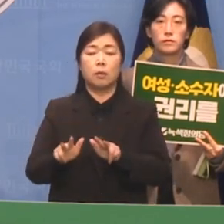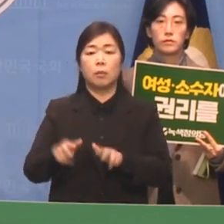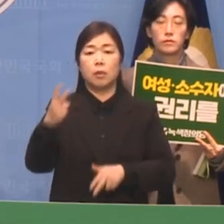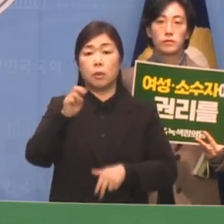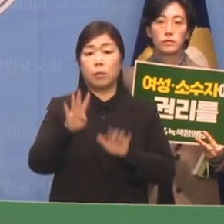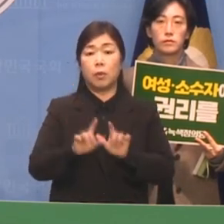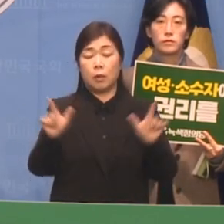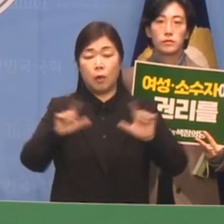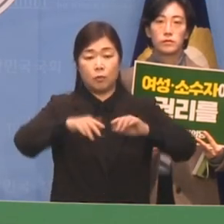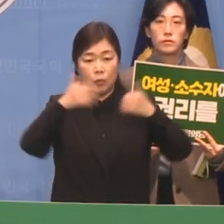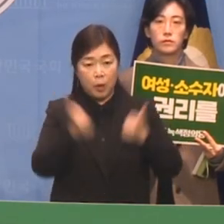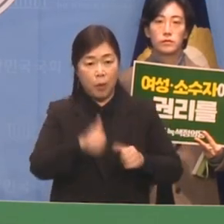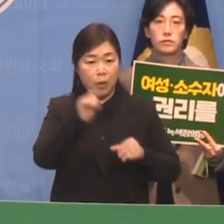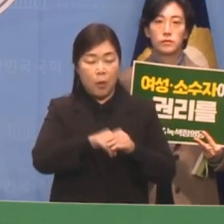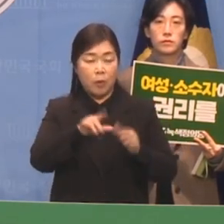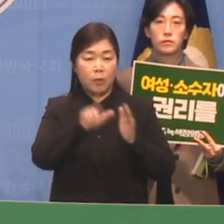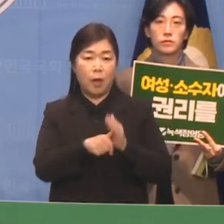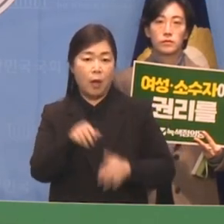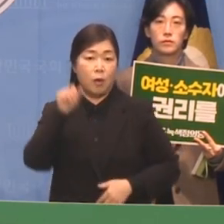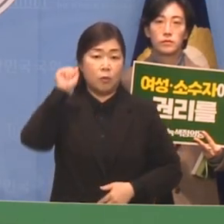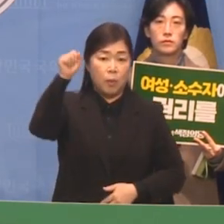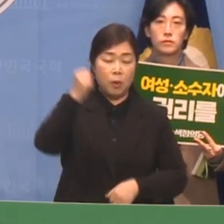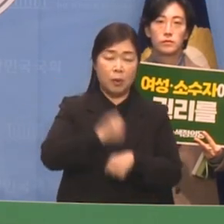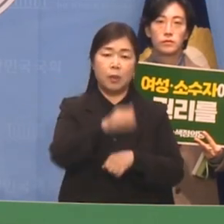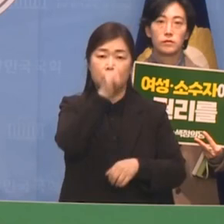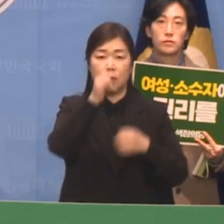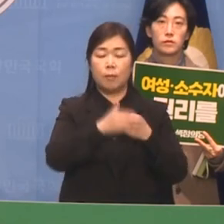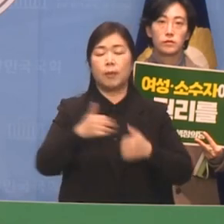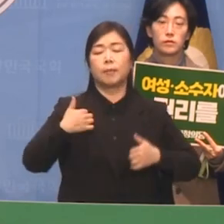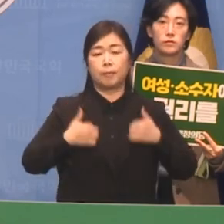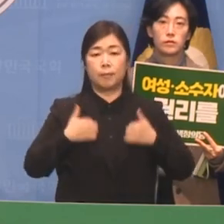총선의 후보자로 나서게 되어서 저는 무척이나 기쁩니다.